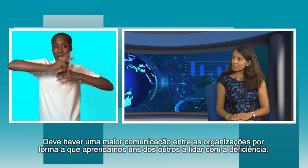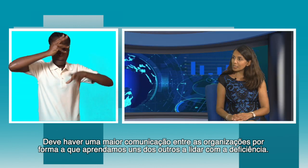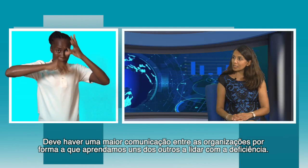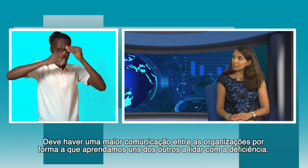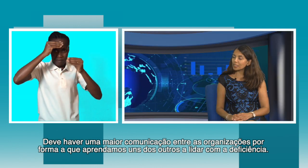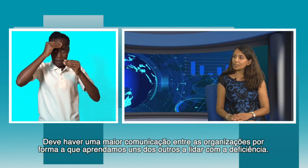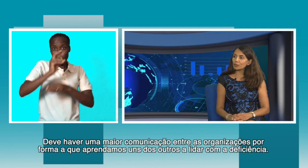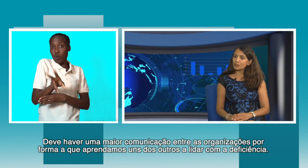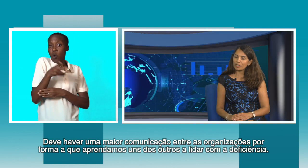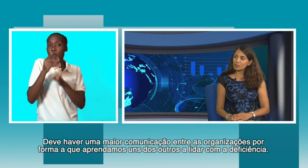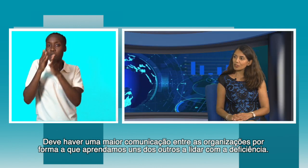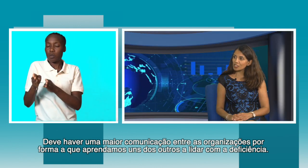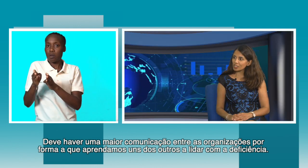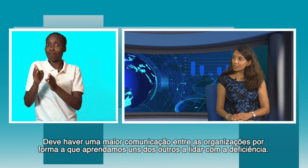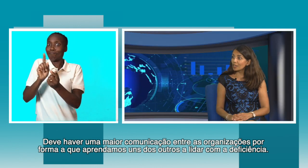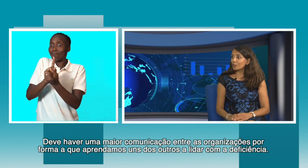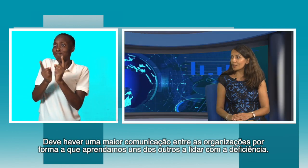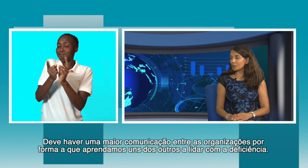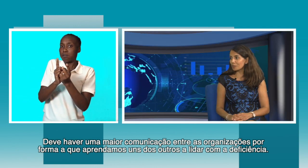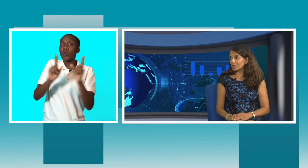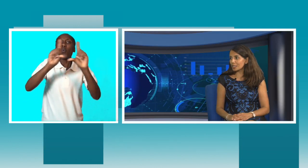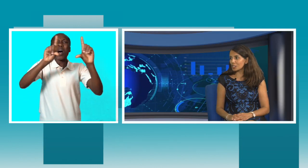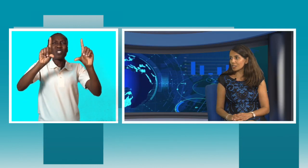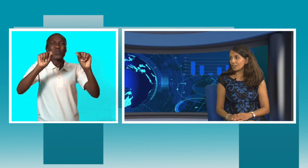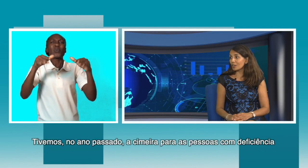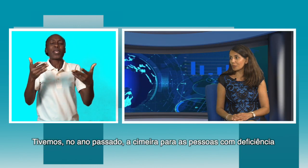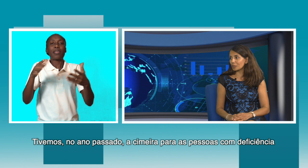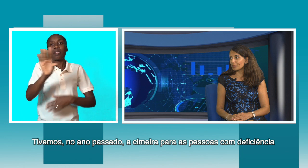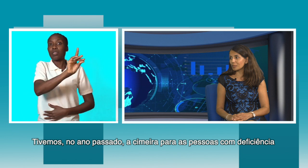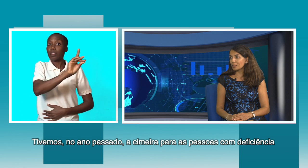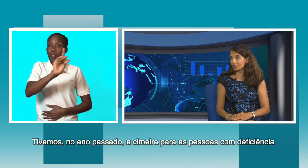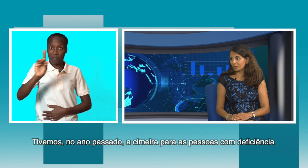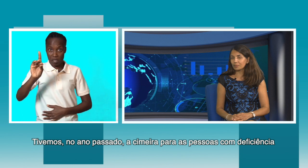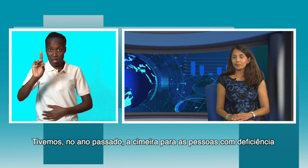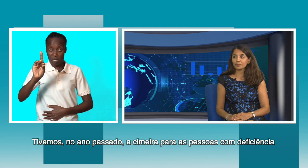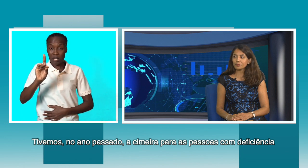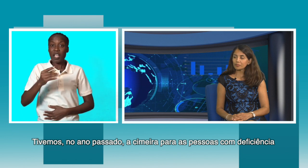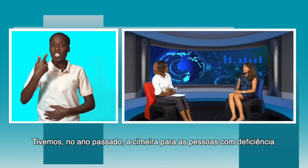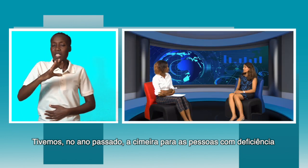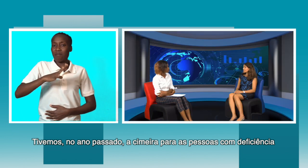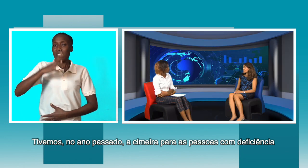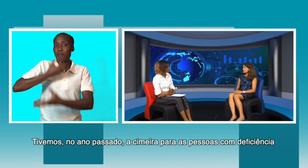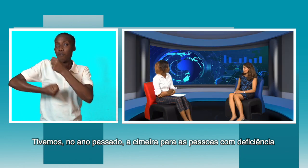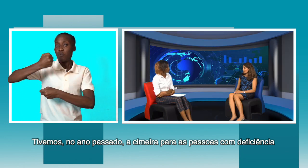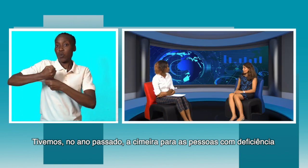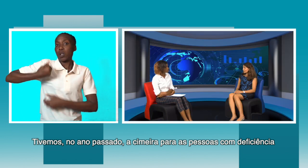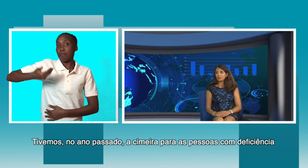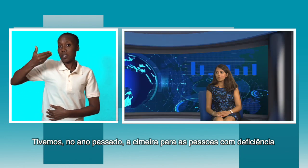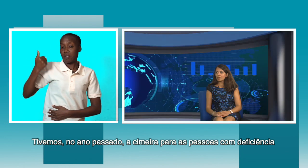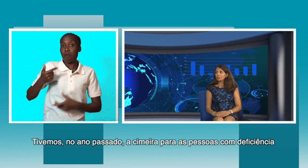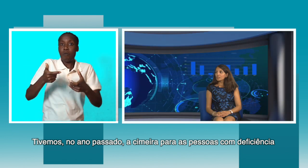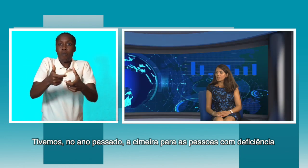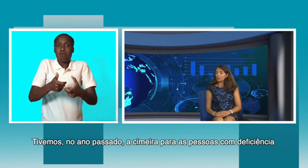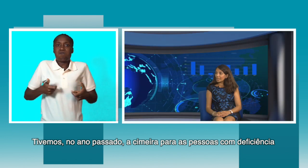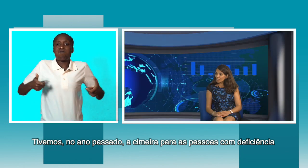os outros a lidar com questões de deficiência. Tivemos no ano passado a cimeira para as